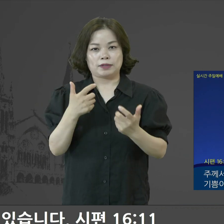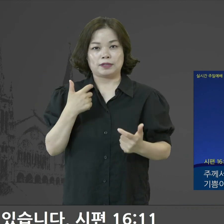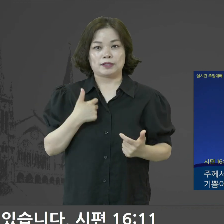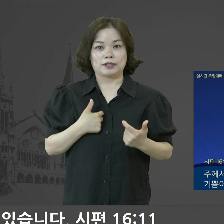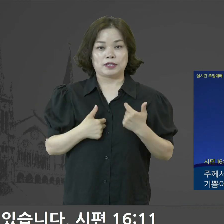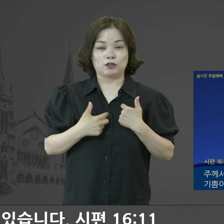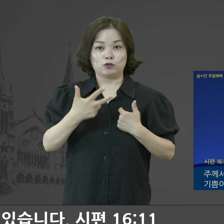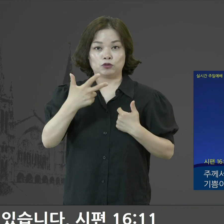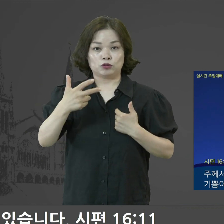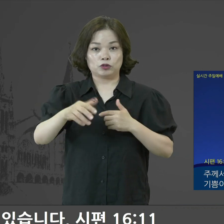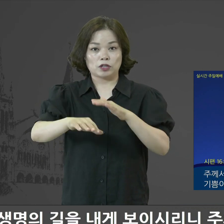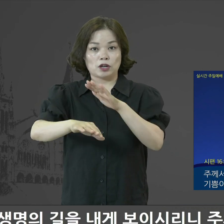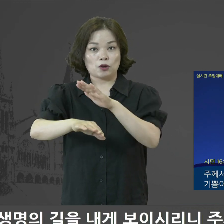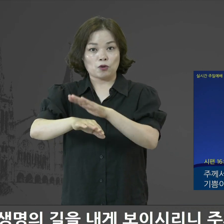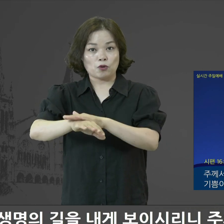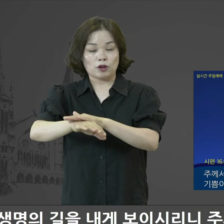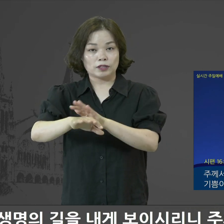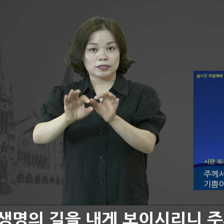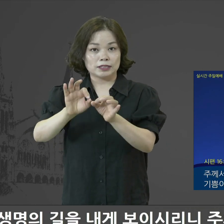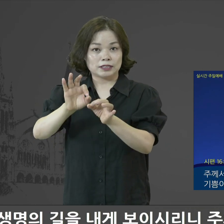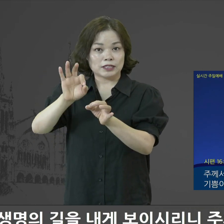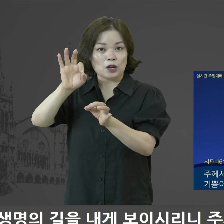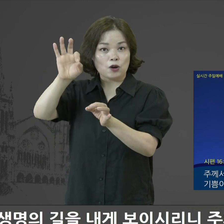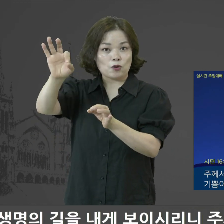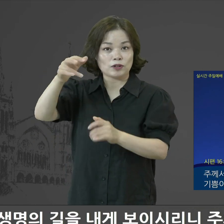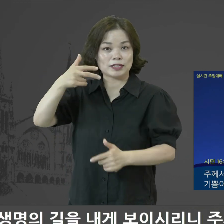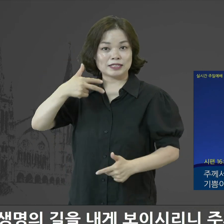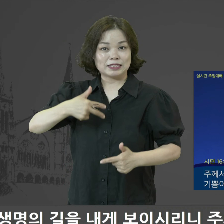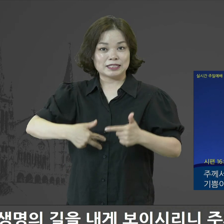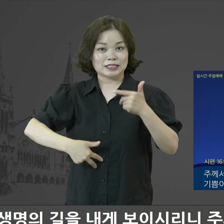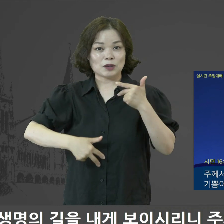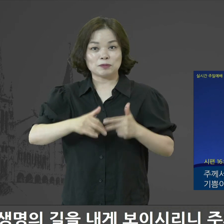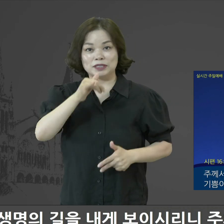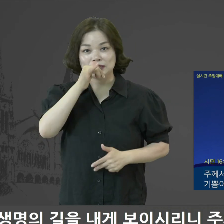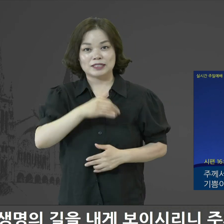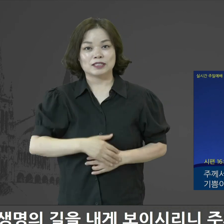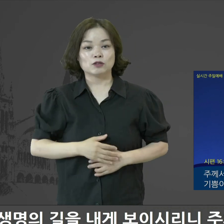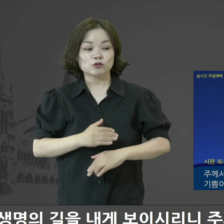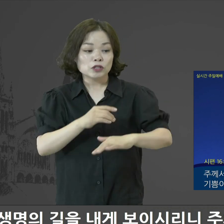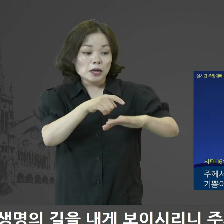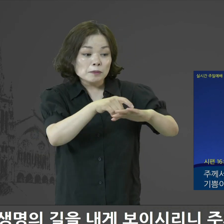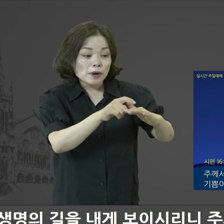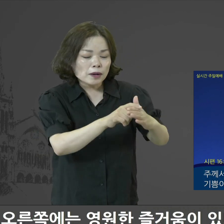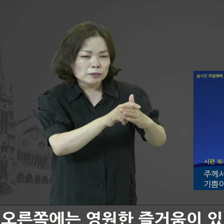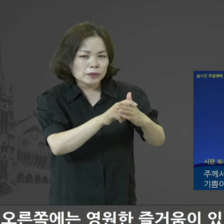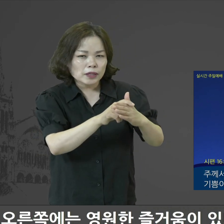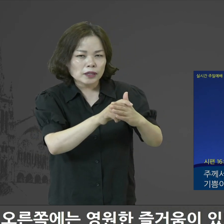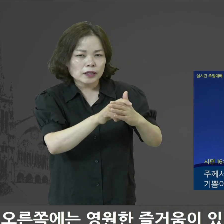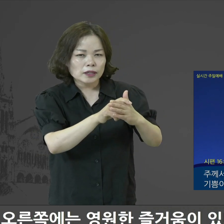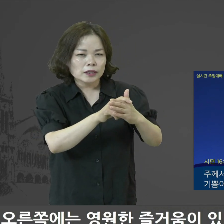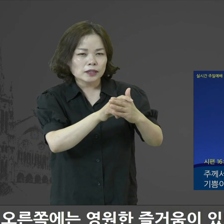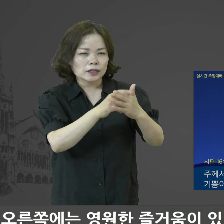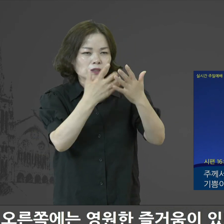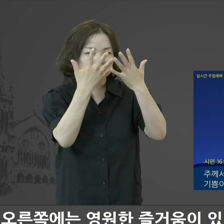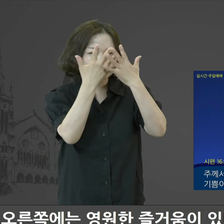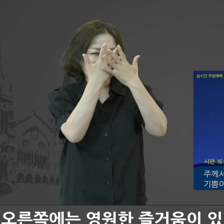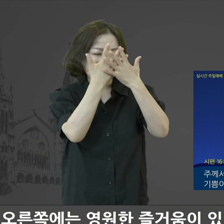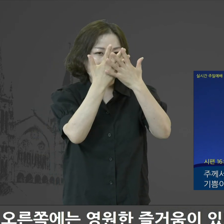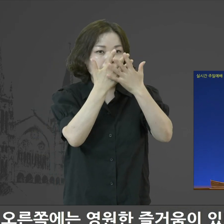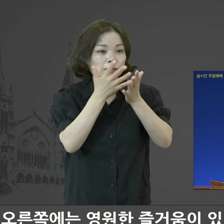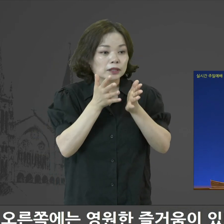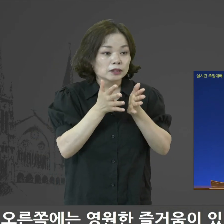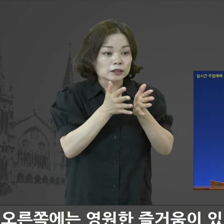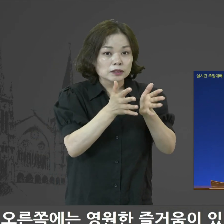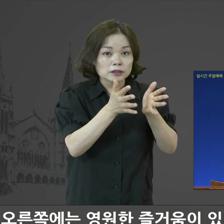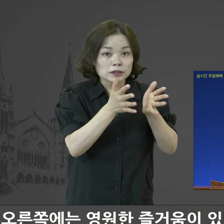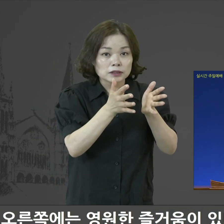있고 주의 오른쪽에는 영원한 즐거움이 있나이다. 우리의 마음이 어두워지면 길이 안 보이는 겁니다. 우리의